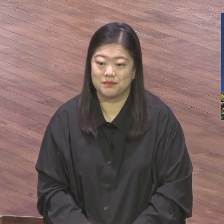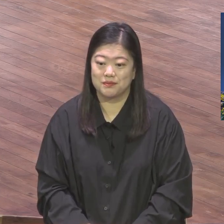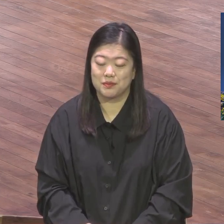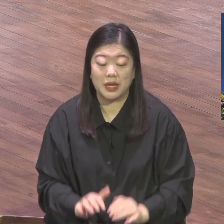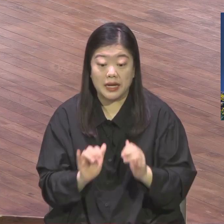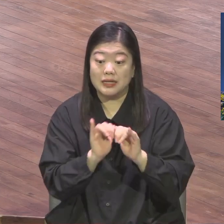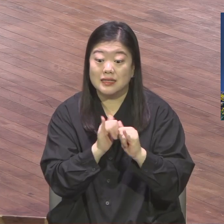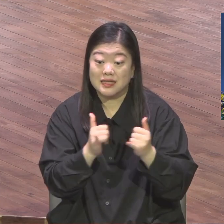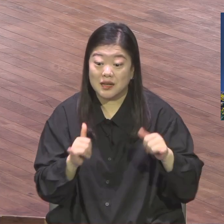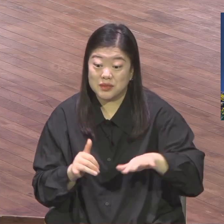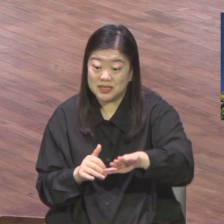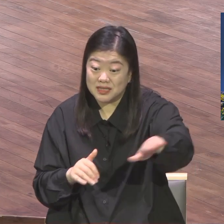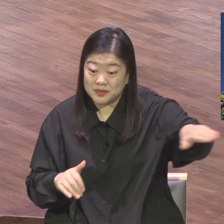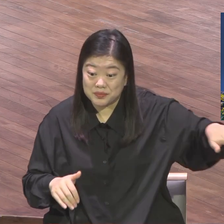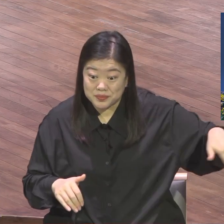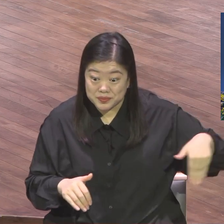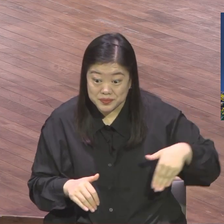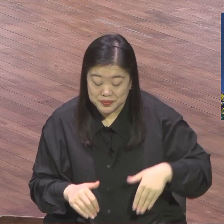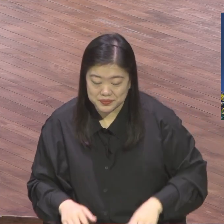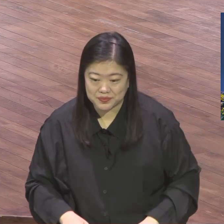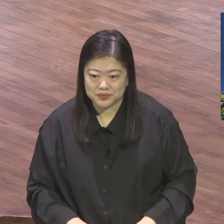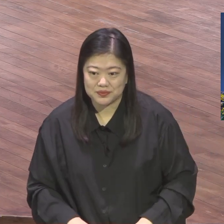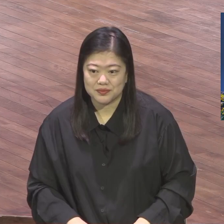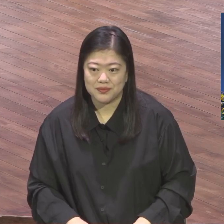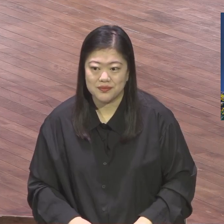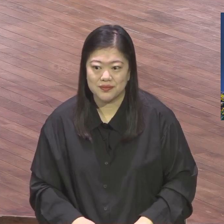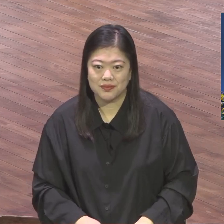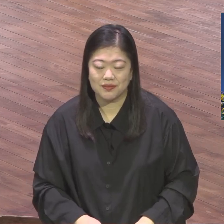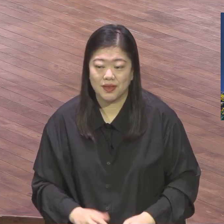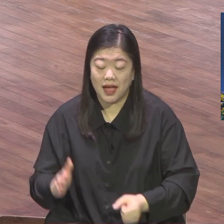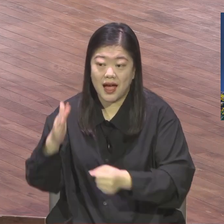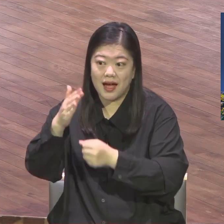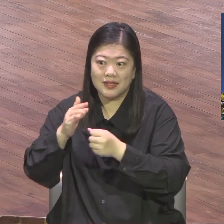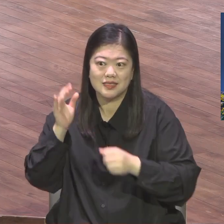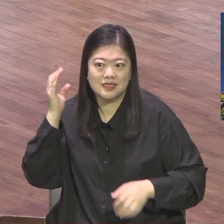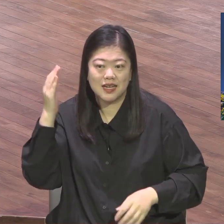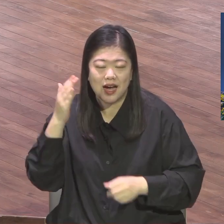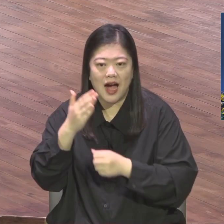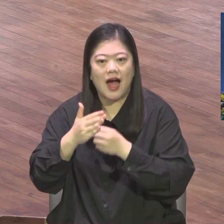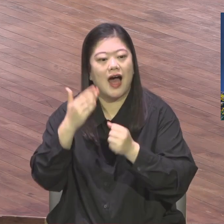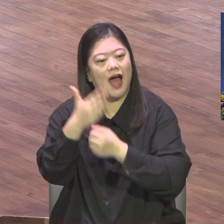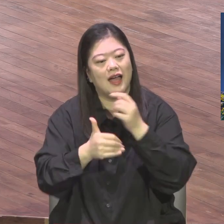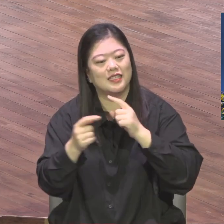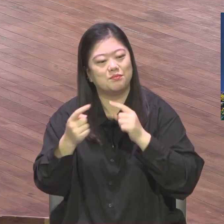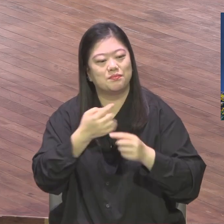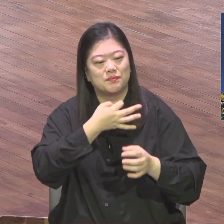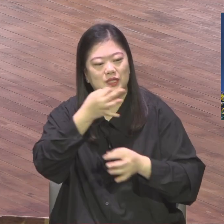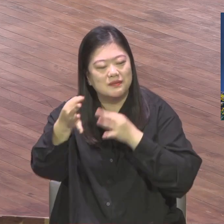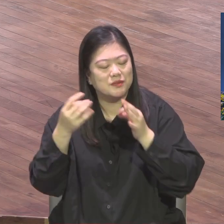사람들이 기대하는 하나님 음성은 이게 아니에요.